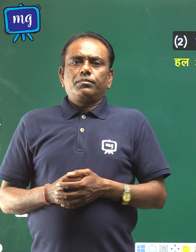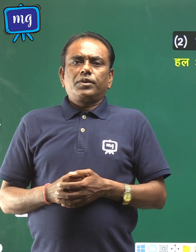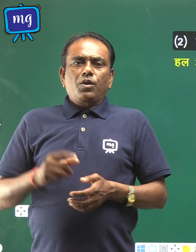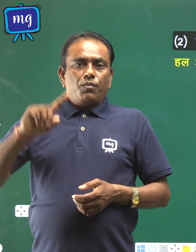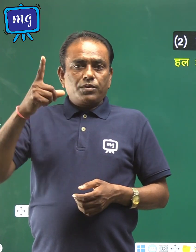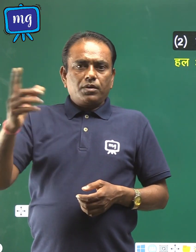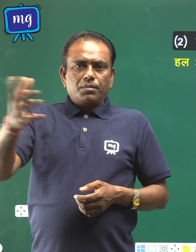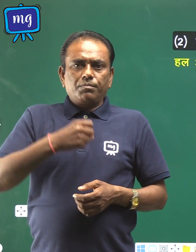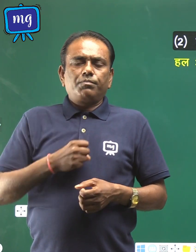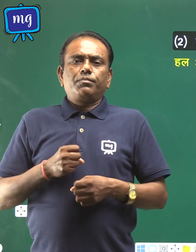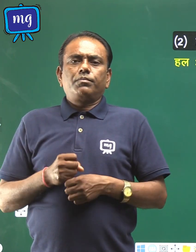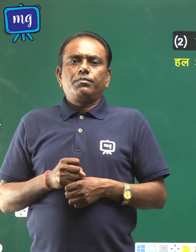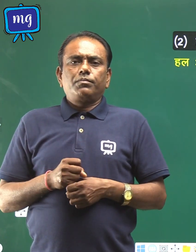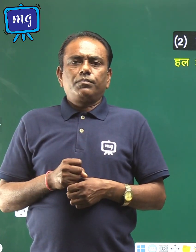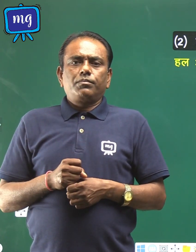सबसे पहले हम